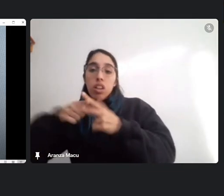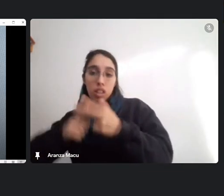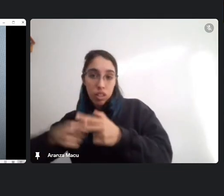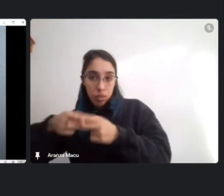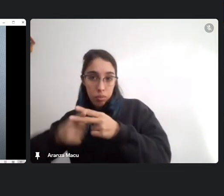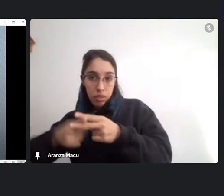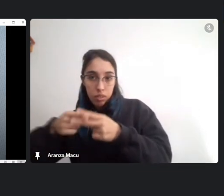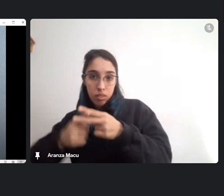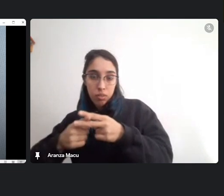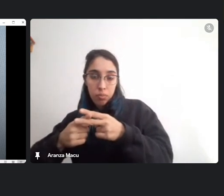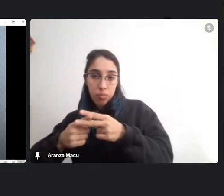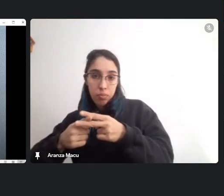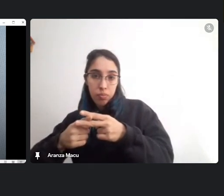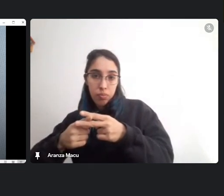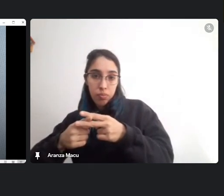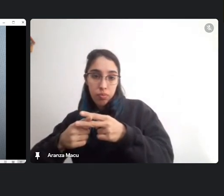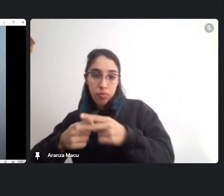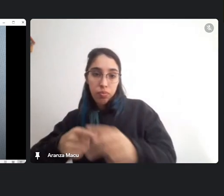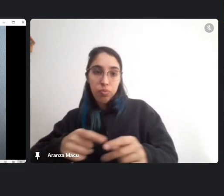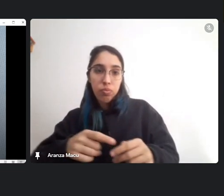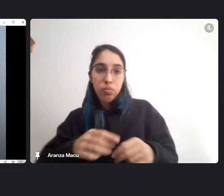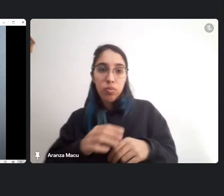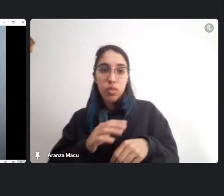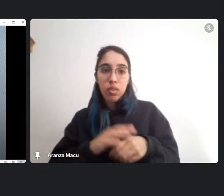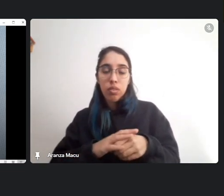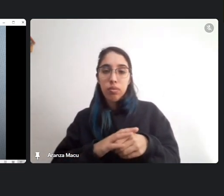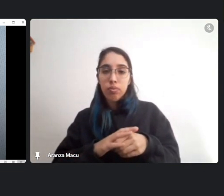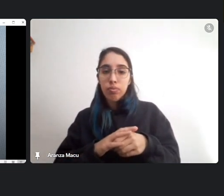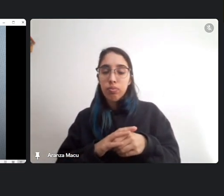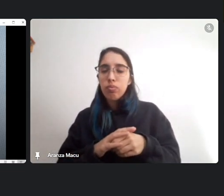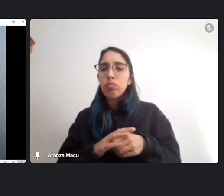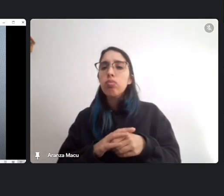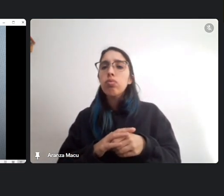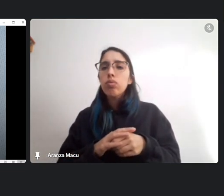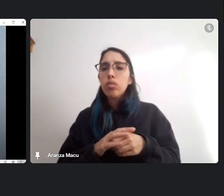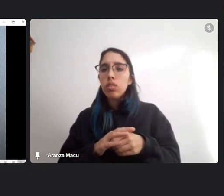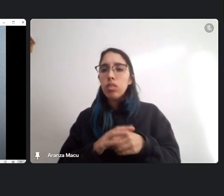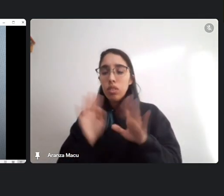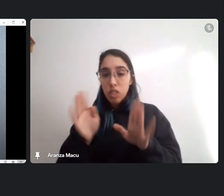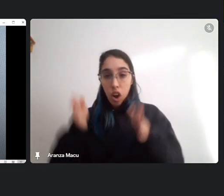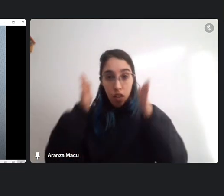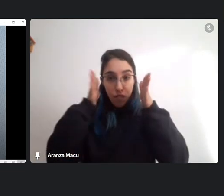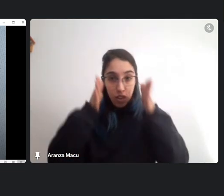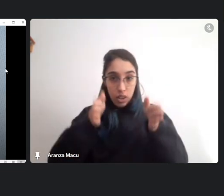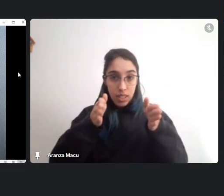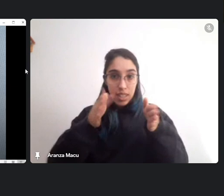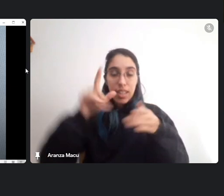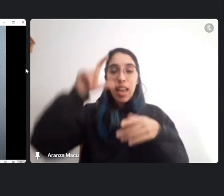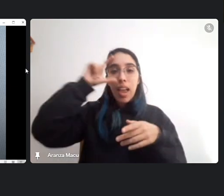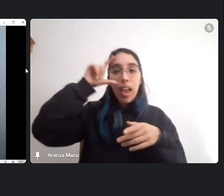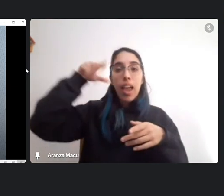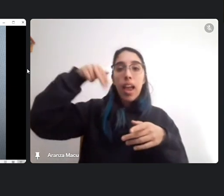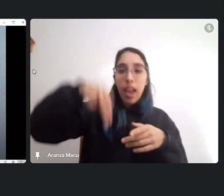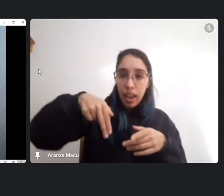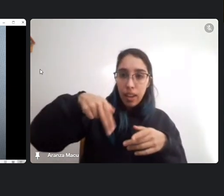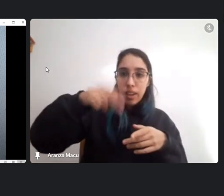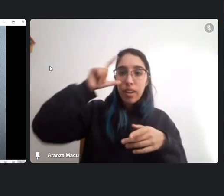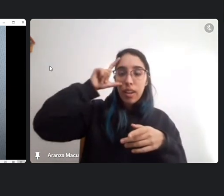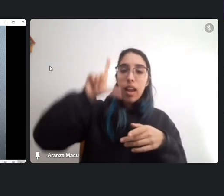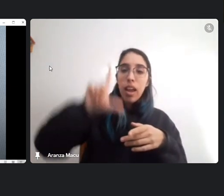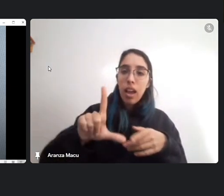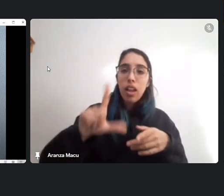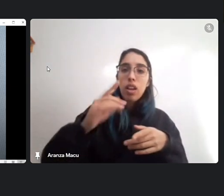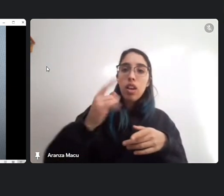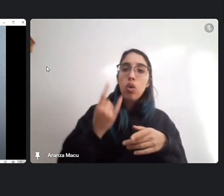decimos focalizarse sobre el uso, decimos focalizarse en el uso. En el uso. Sí, de herramientas digitales.